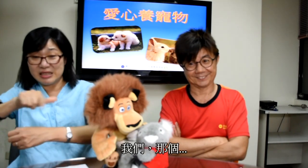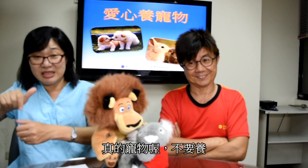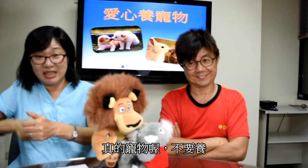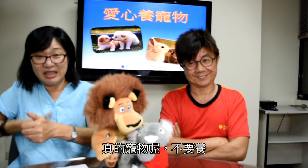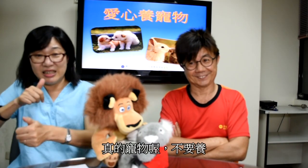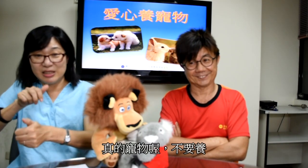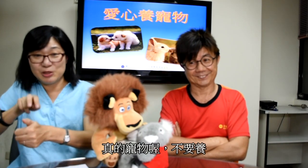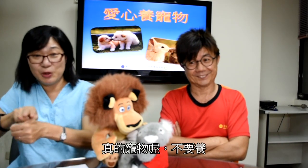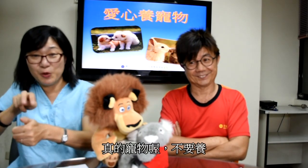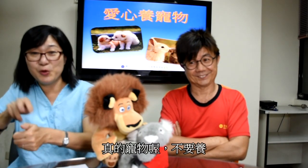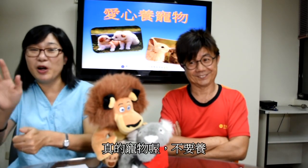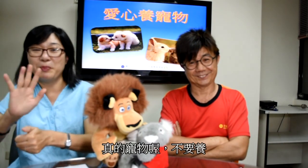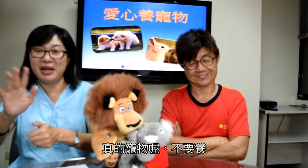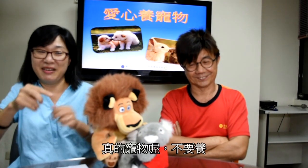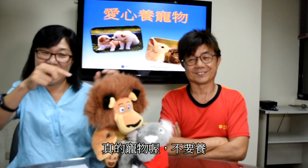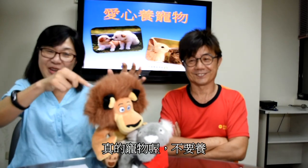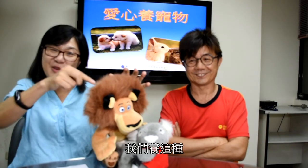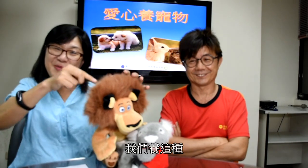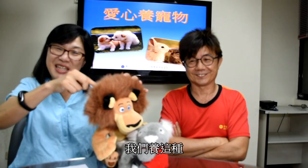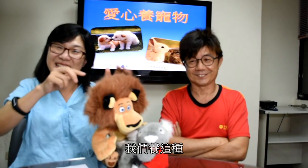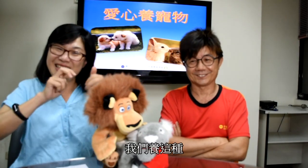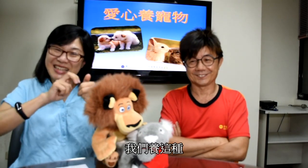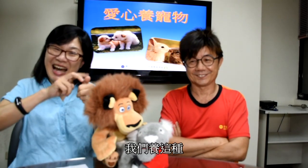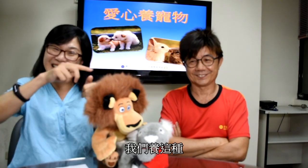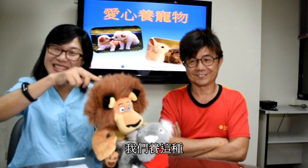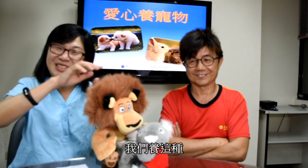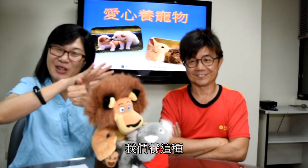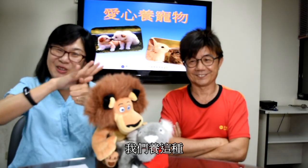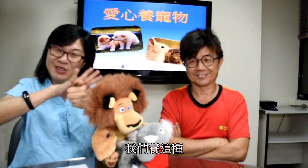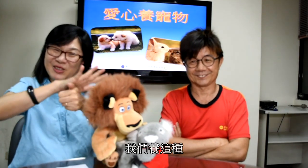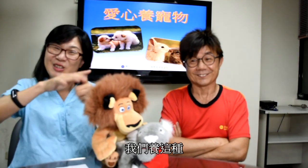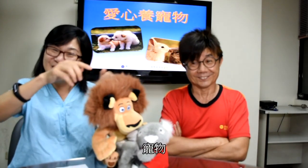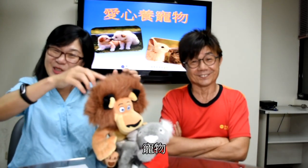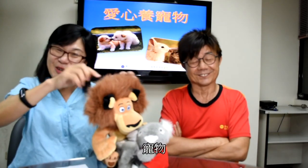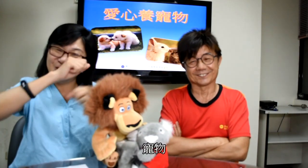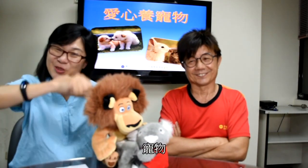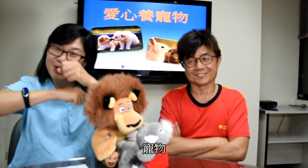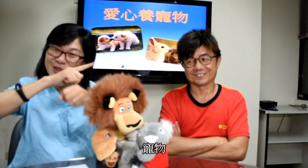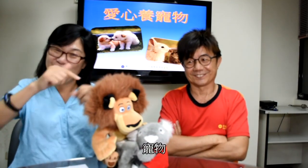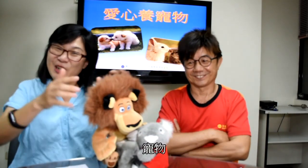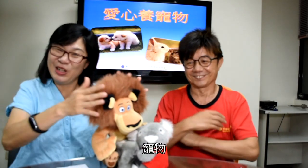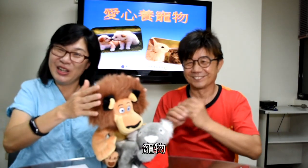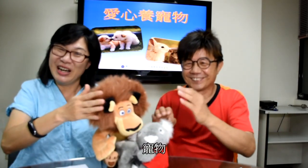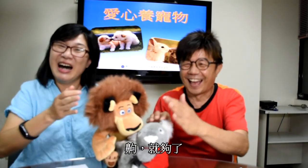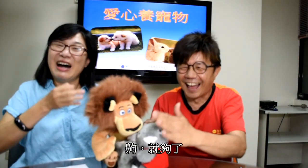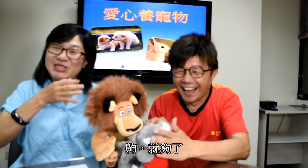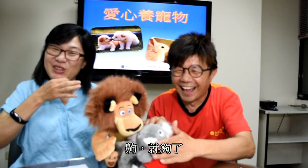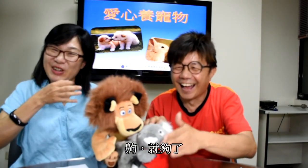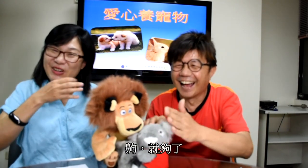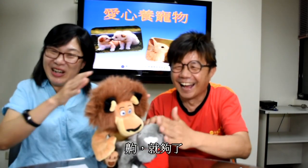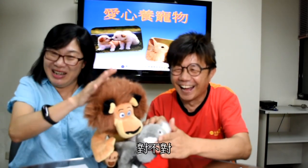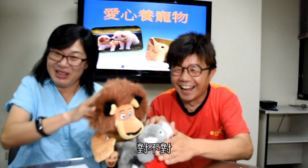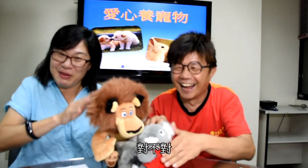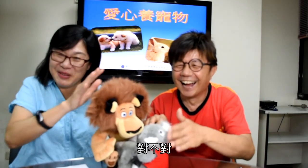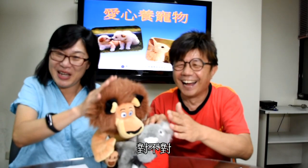真的宠物不要养，我们养这种宠物啊就够了，对不对？